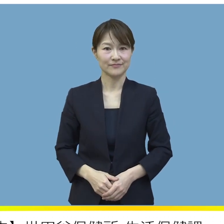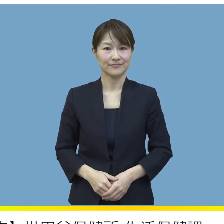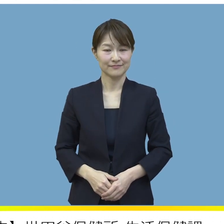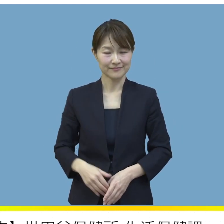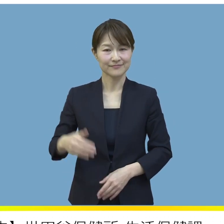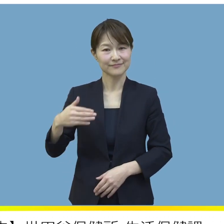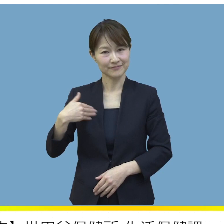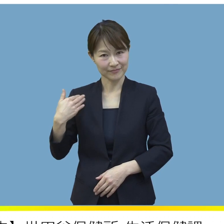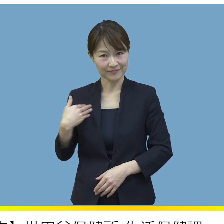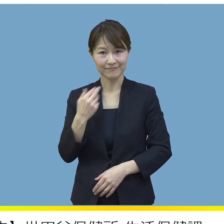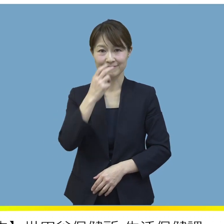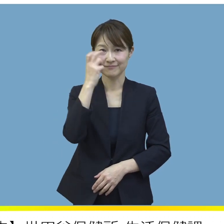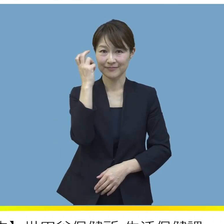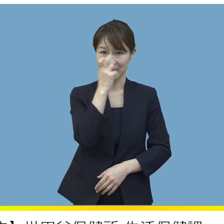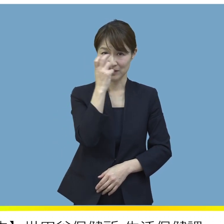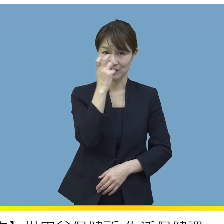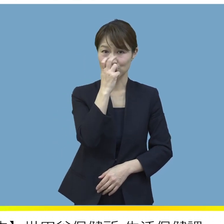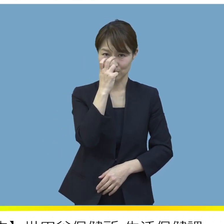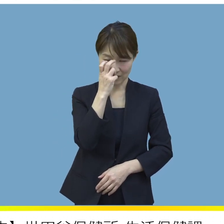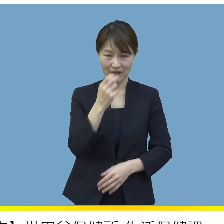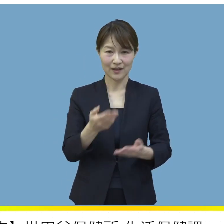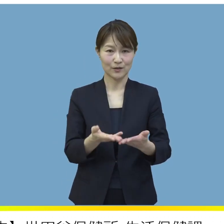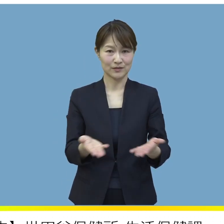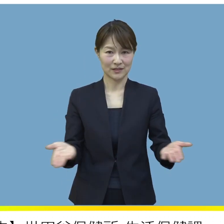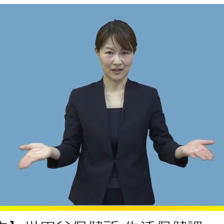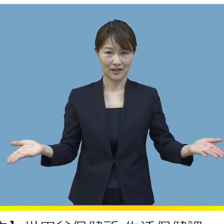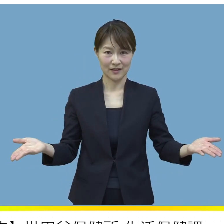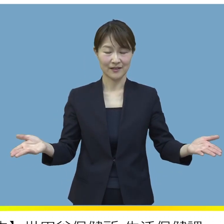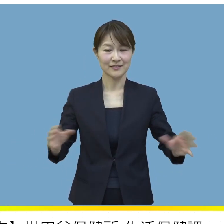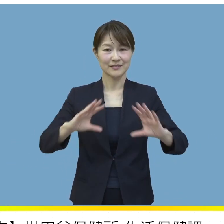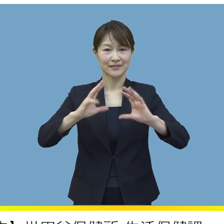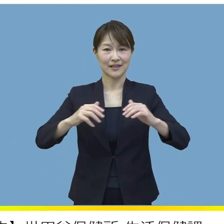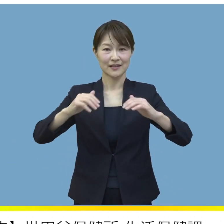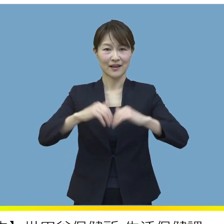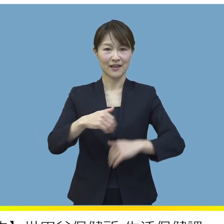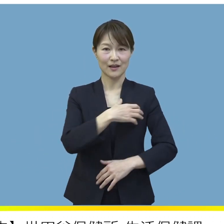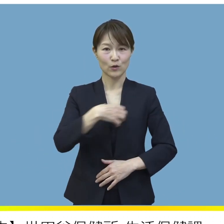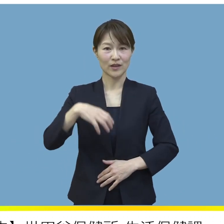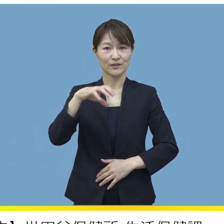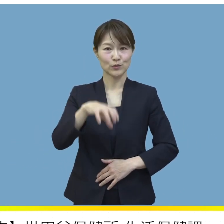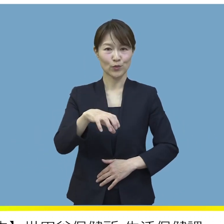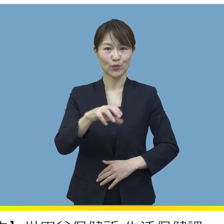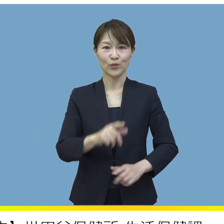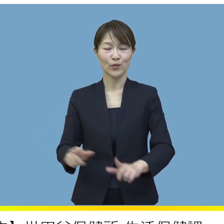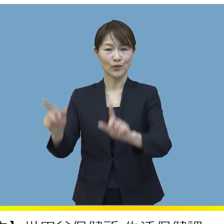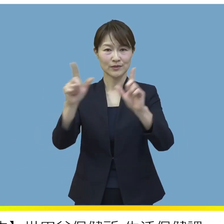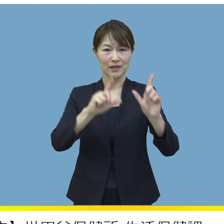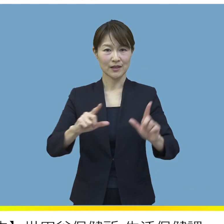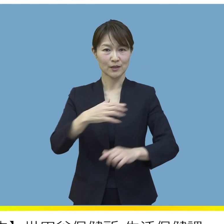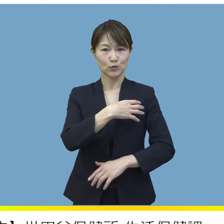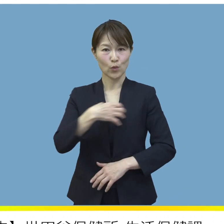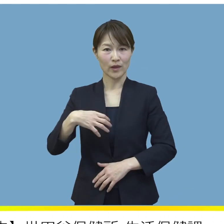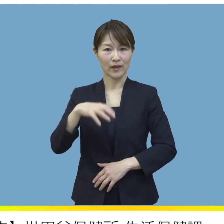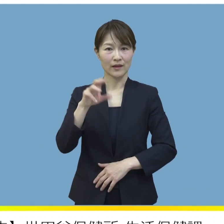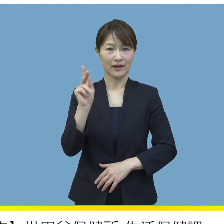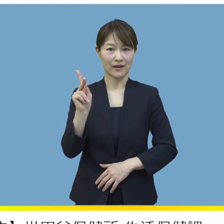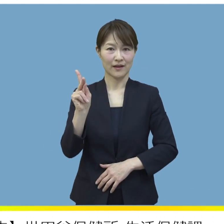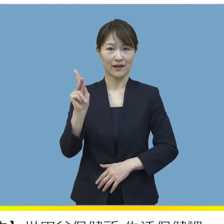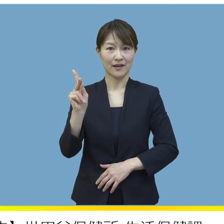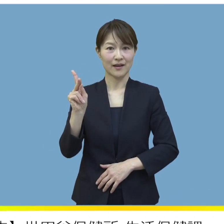お問い合わせは世田谷保健所生活保健課